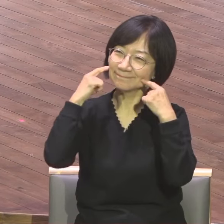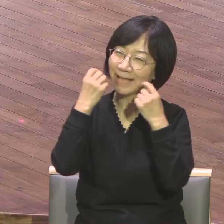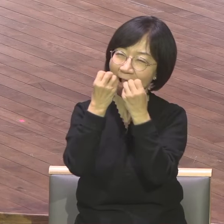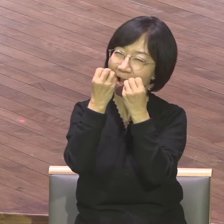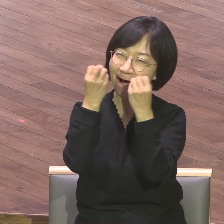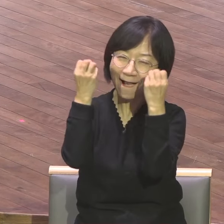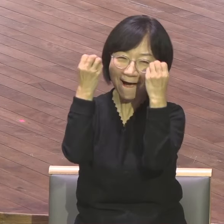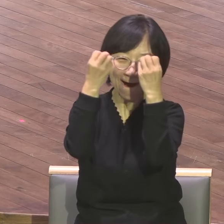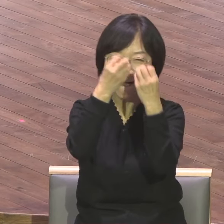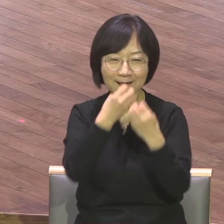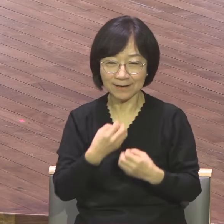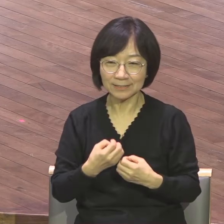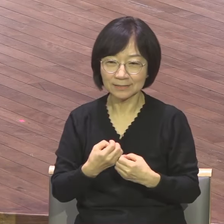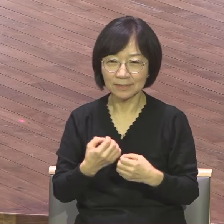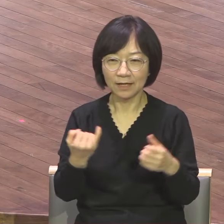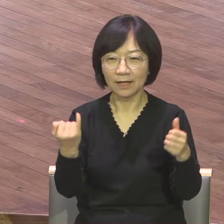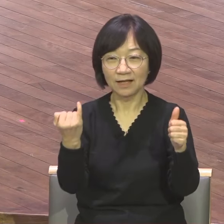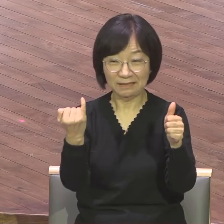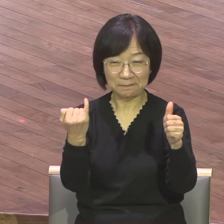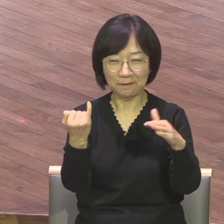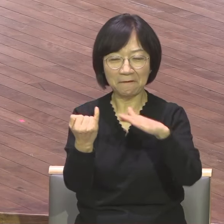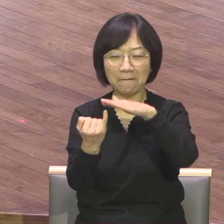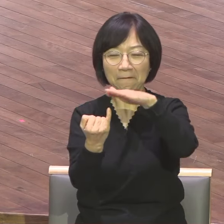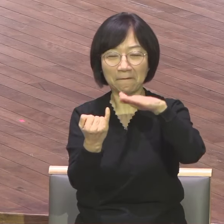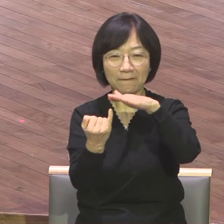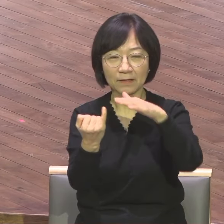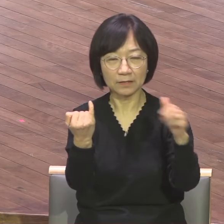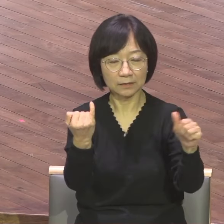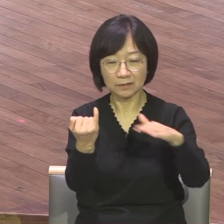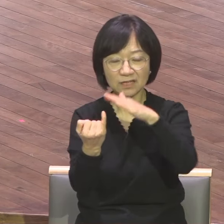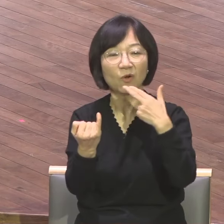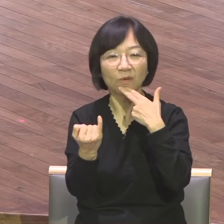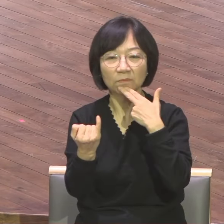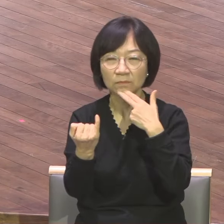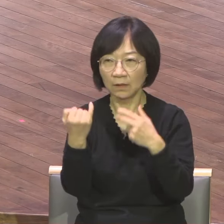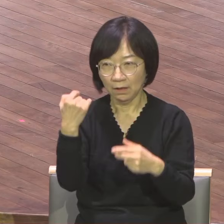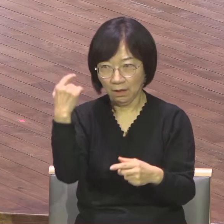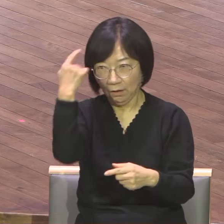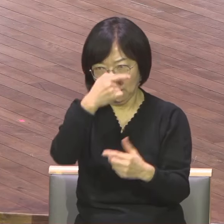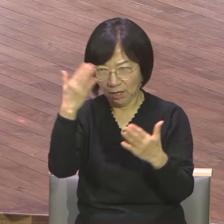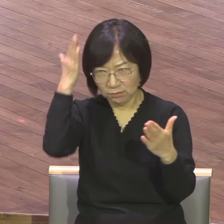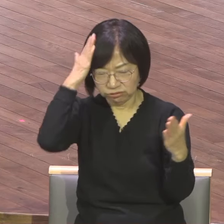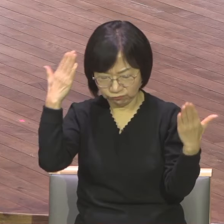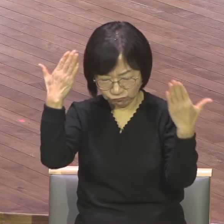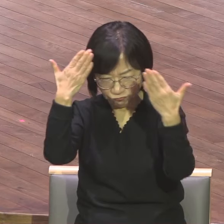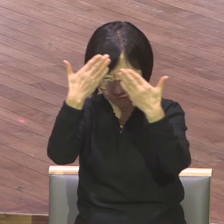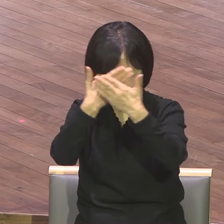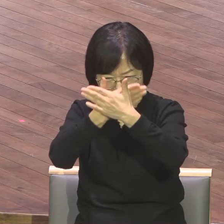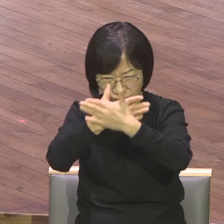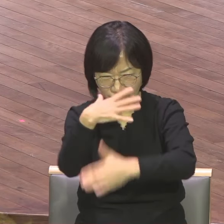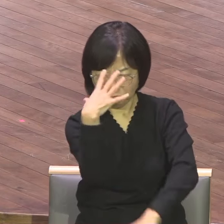있으면서 사랑을 남편의 사랑을 많이 받아 이 못 받는 여자는 지금